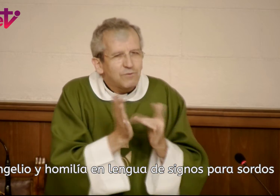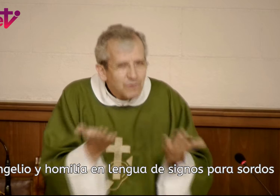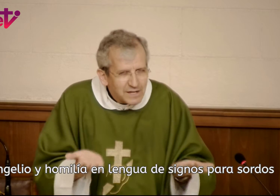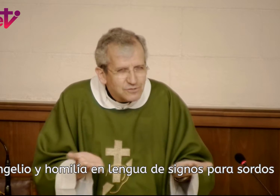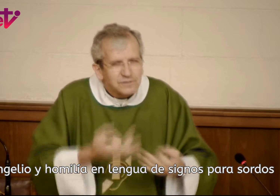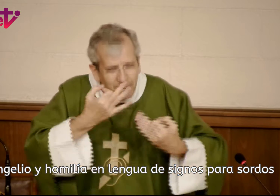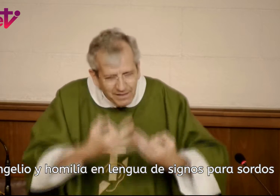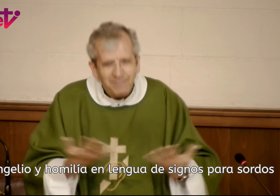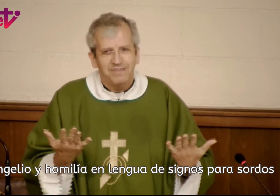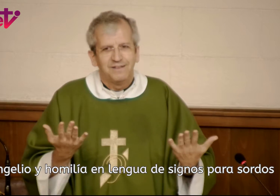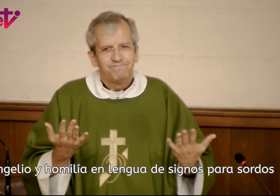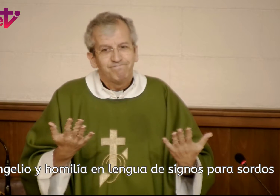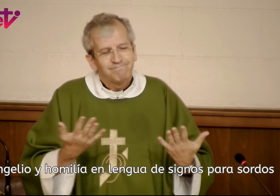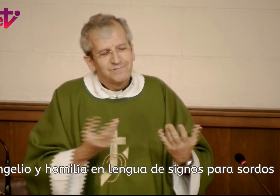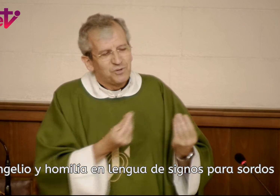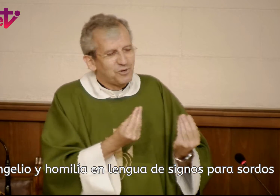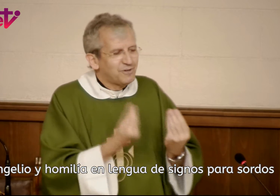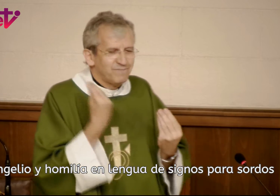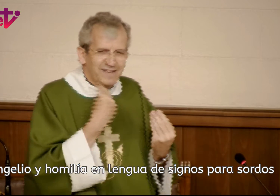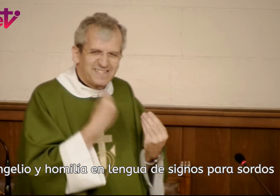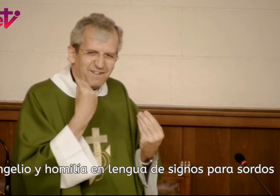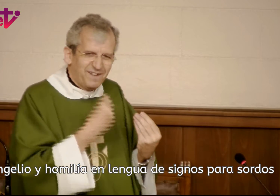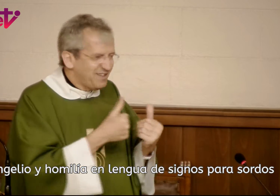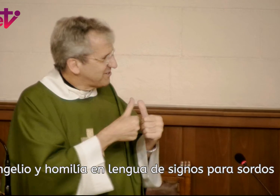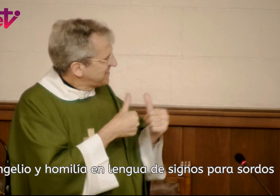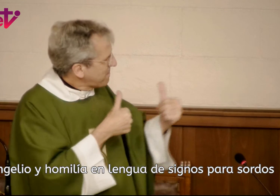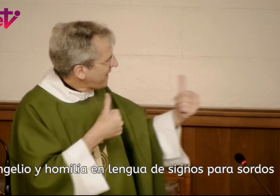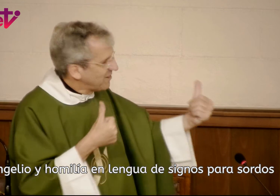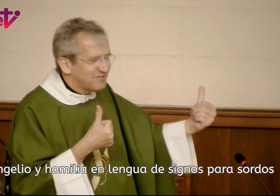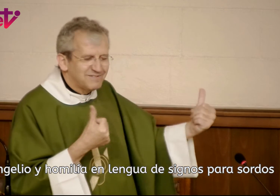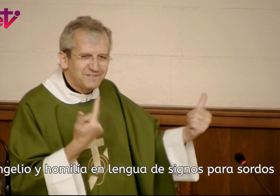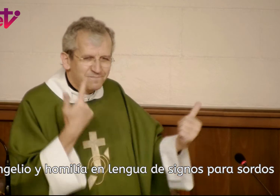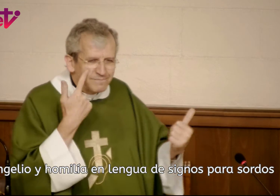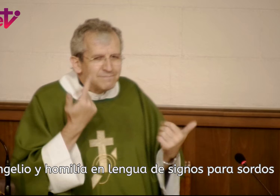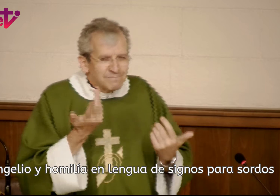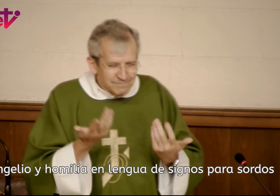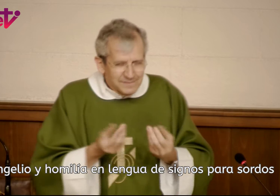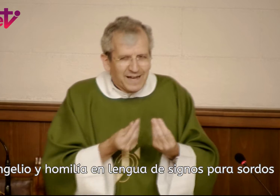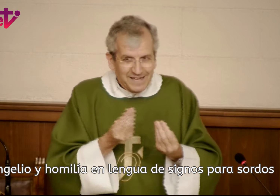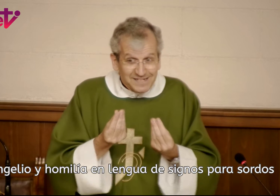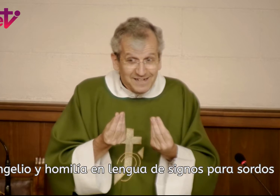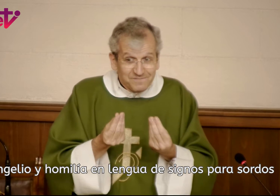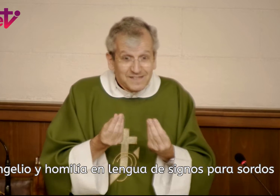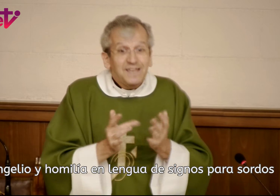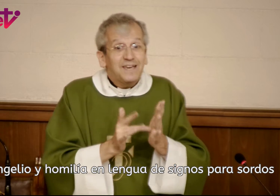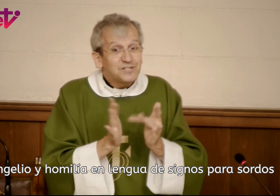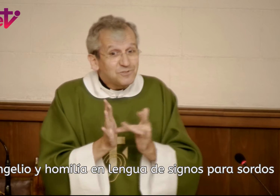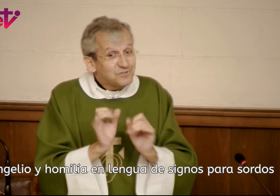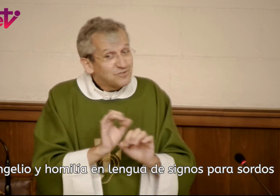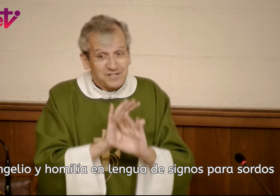unido a Jesús de verdad? ¿O está frío, separado? Ahí está. Y Jesús nos lo ha dicho